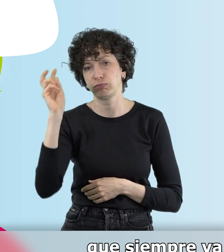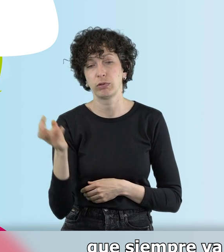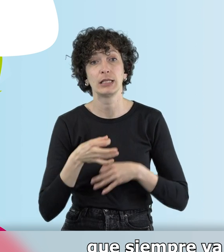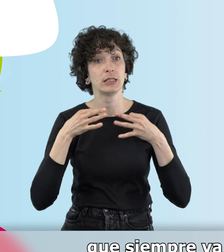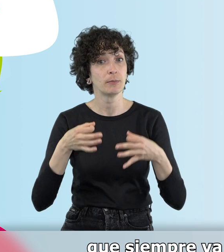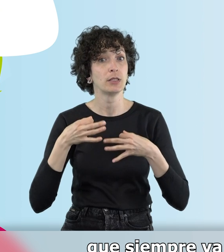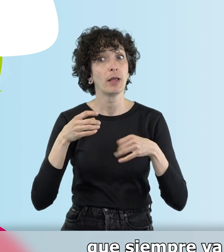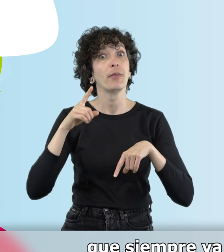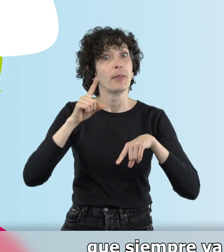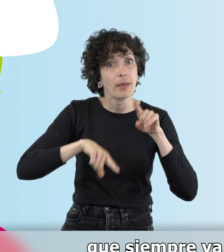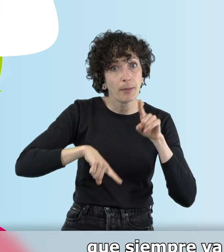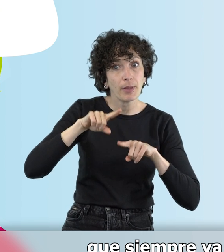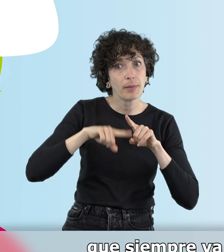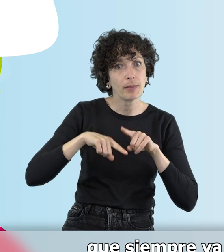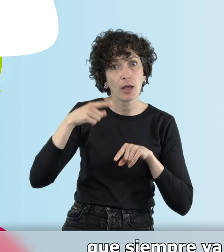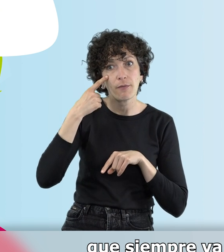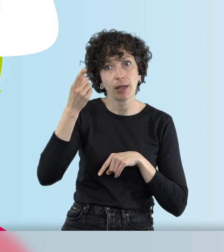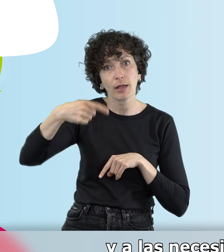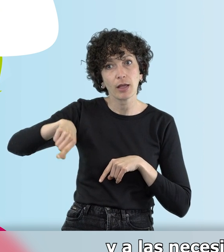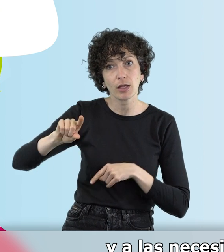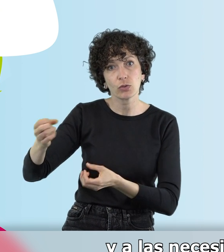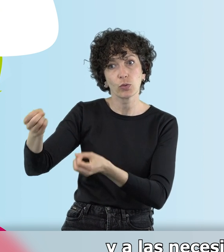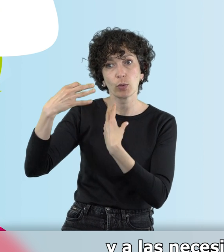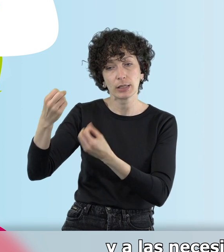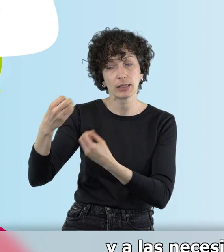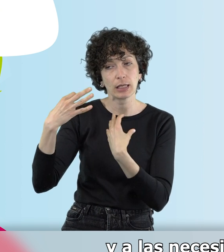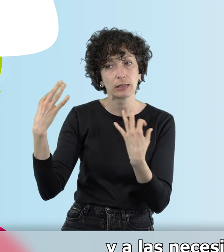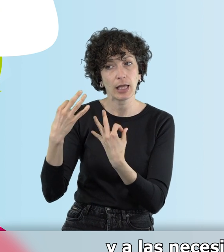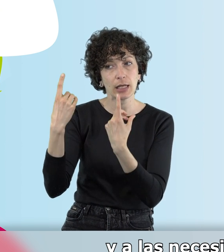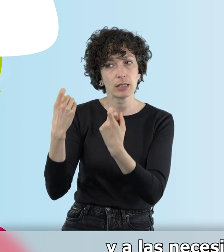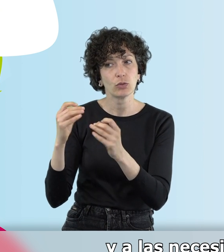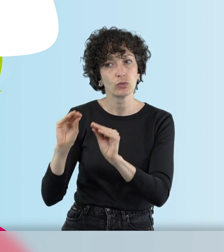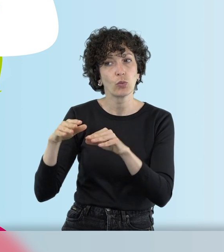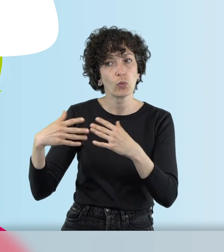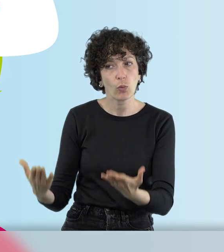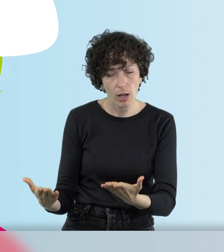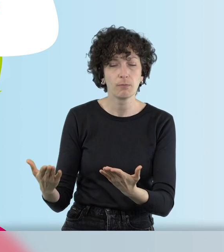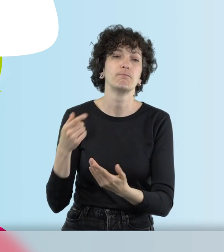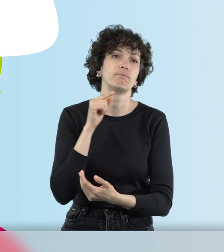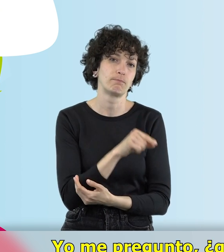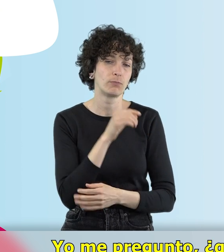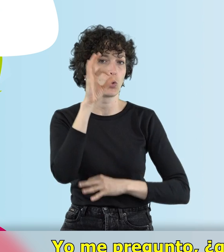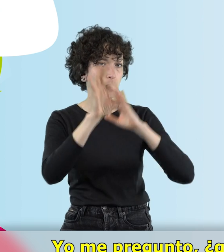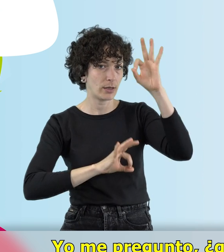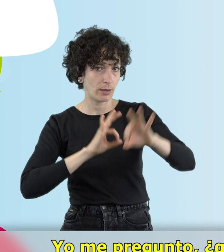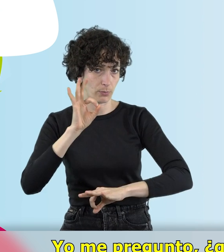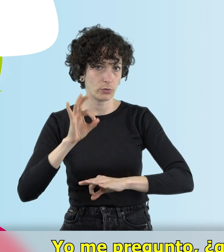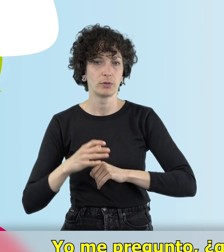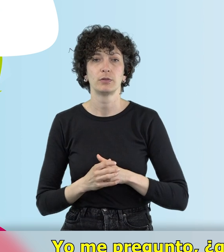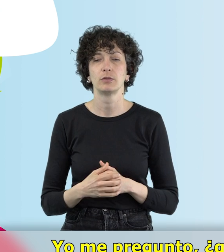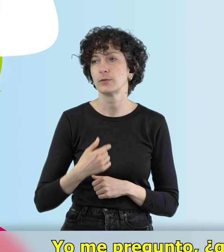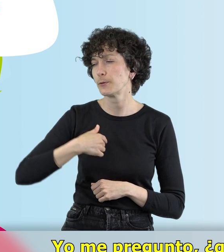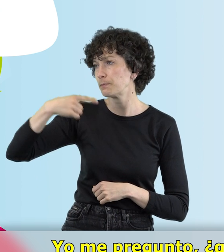que siempre va en base a lo que escuchamos de ellos y a las necesidades que vemos que ellos necesitan. Estupendo. Yo me